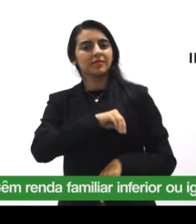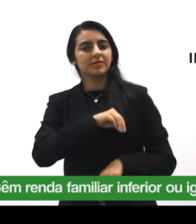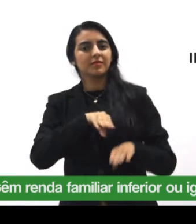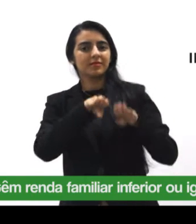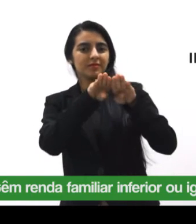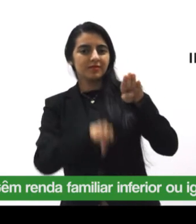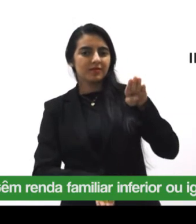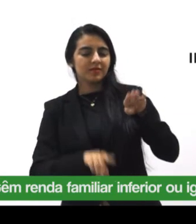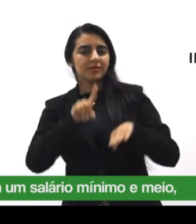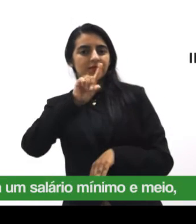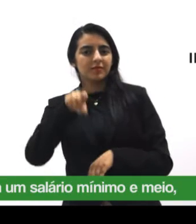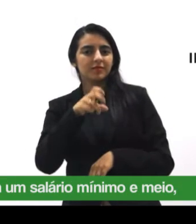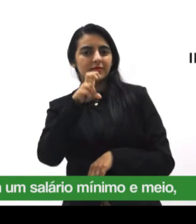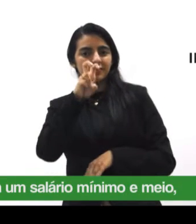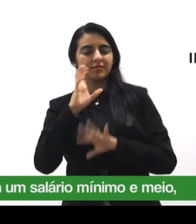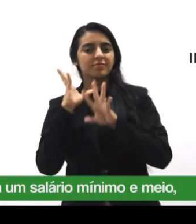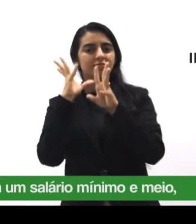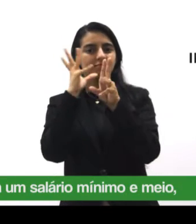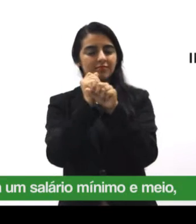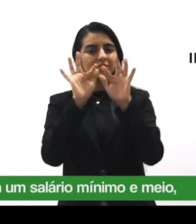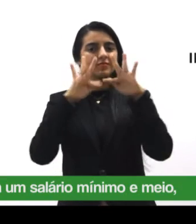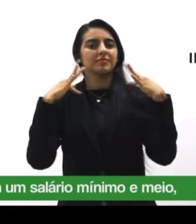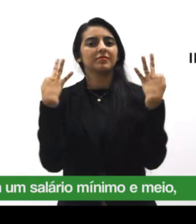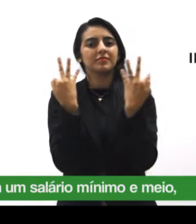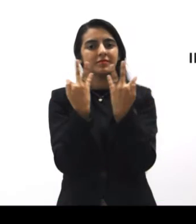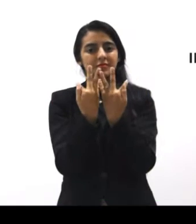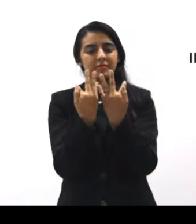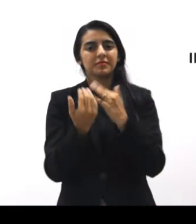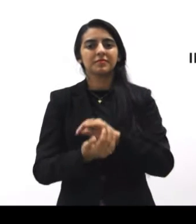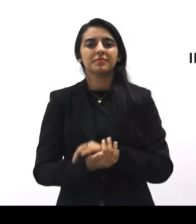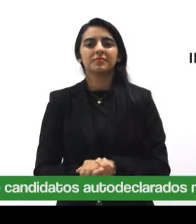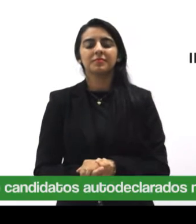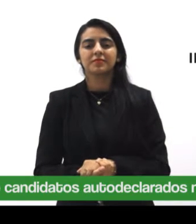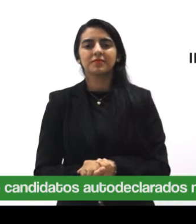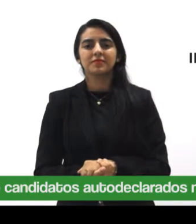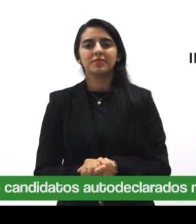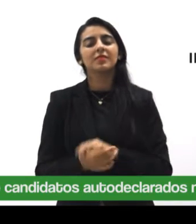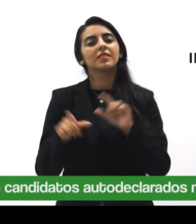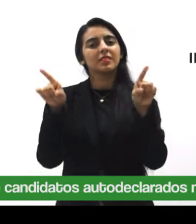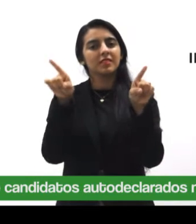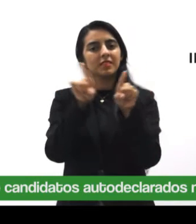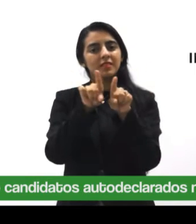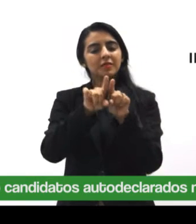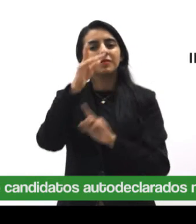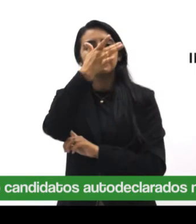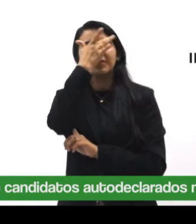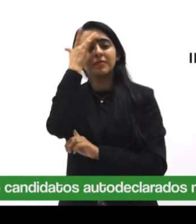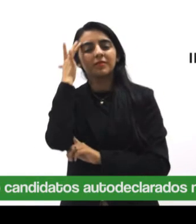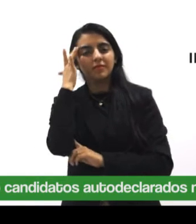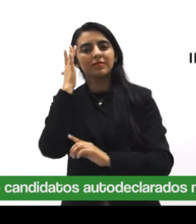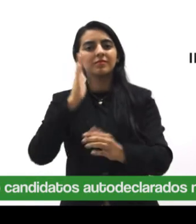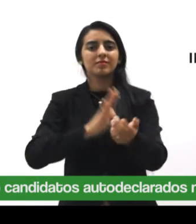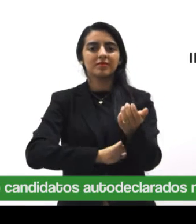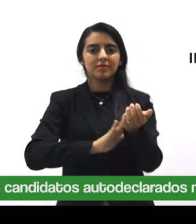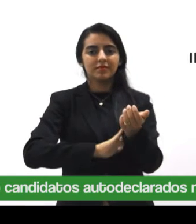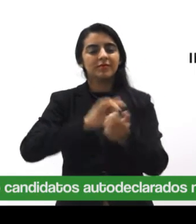ou igual a um salário mínimo e meio, bem como candidatos autodeclarados, negros,